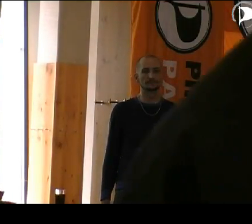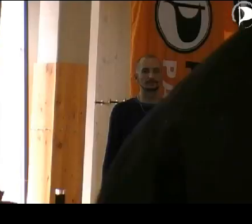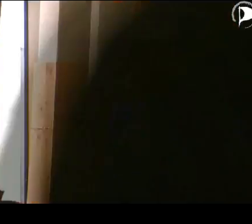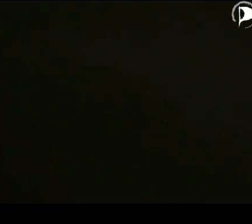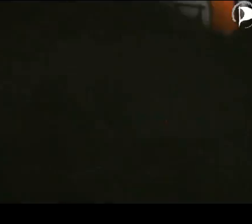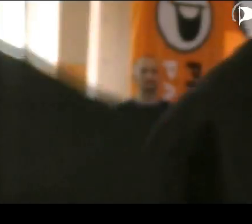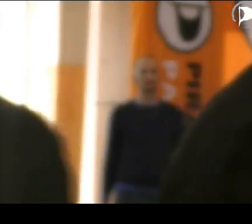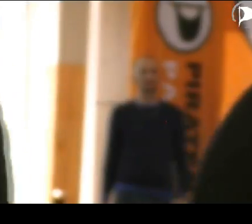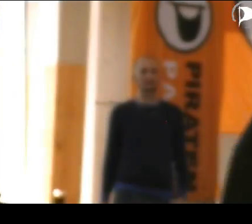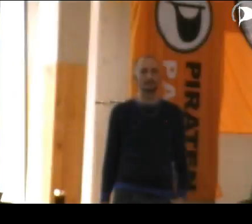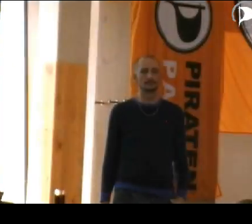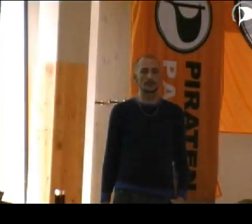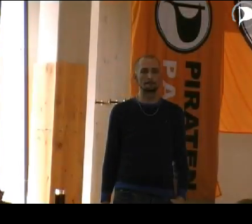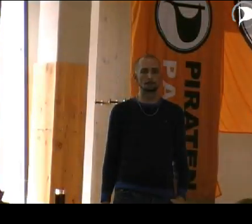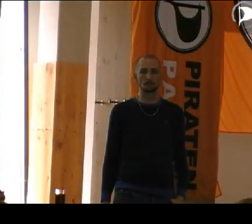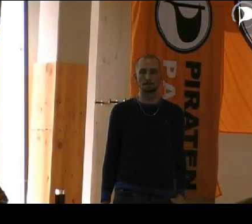das war